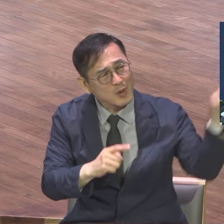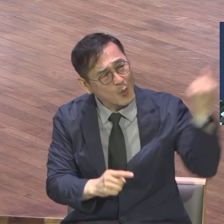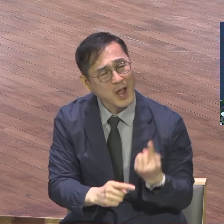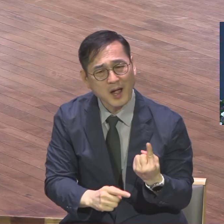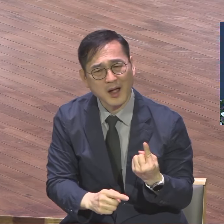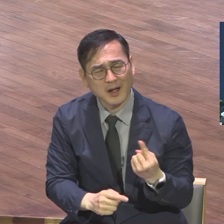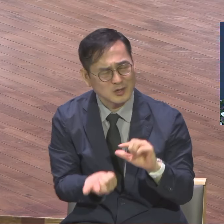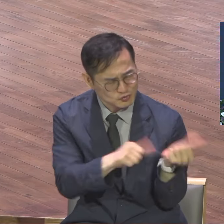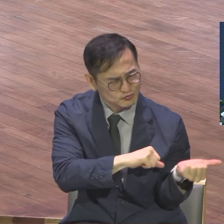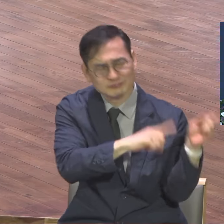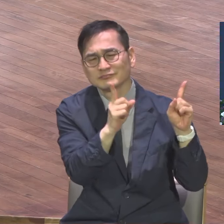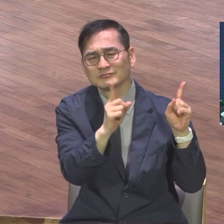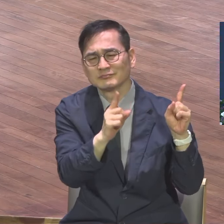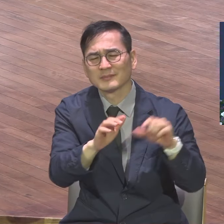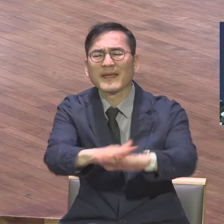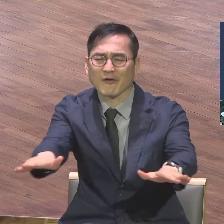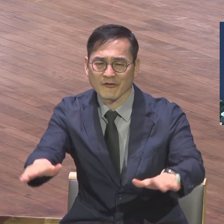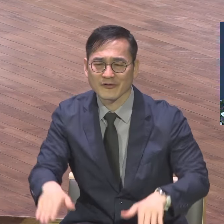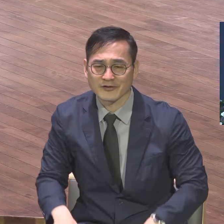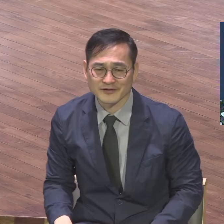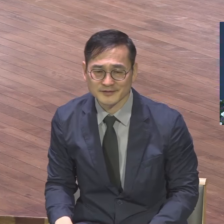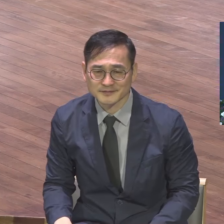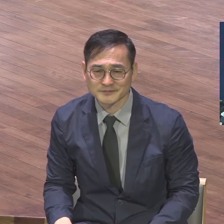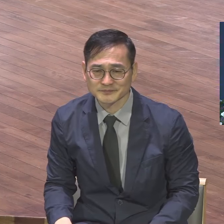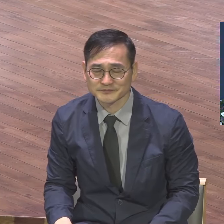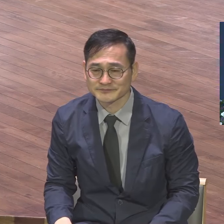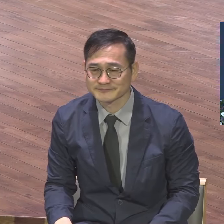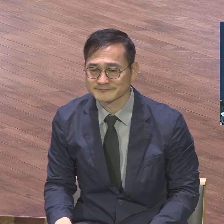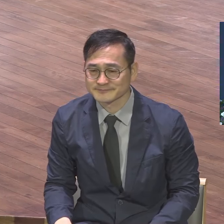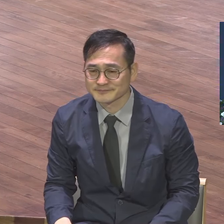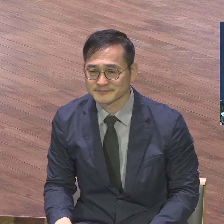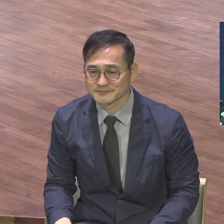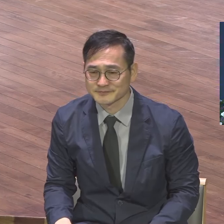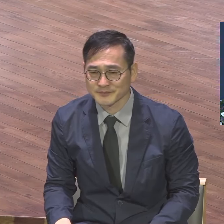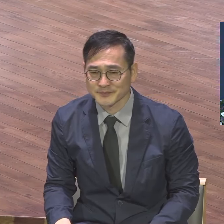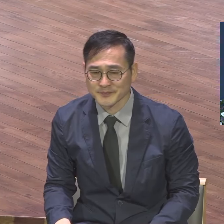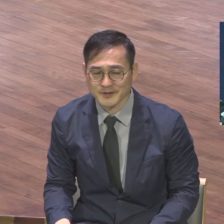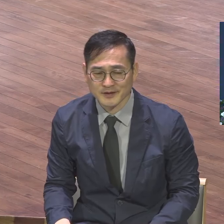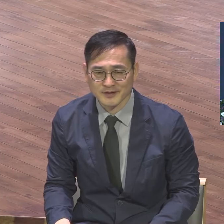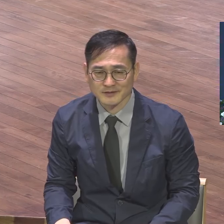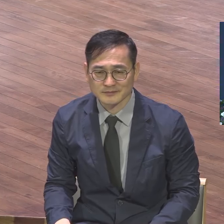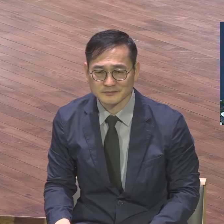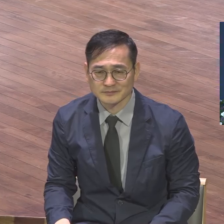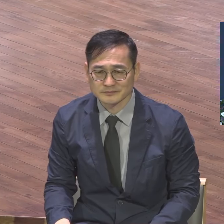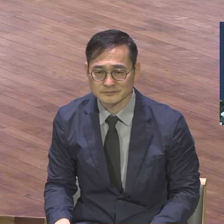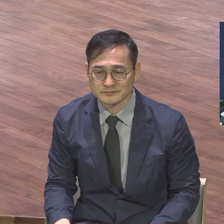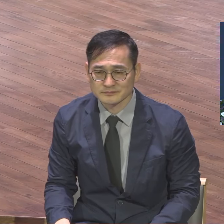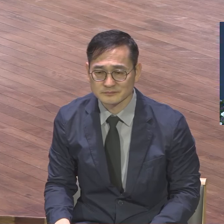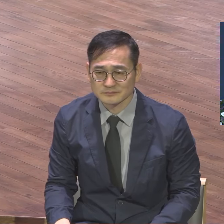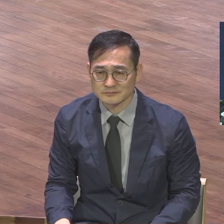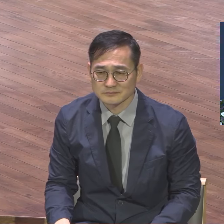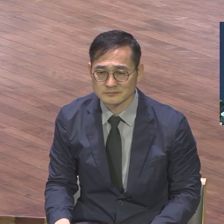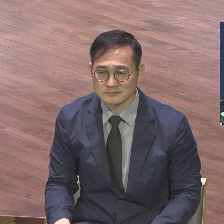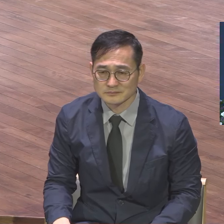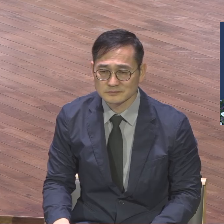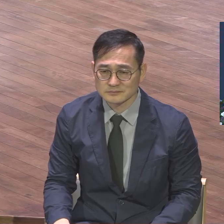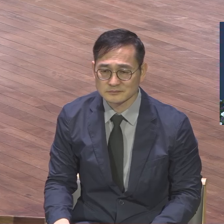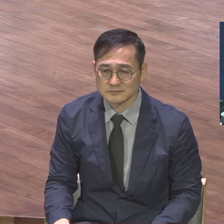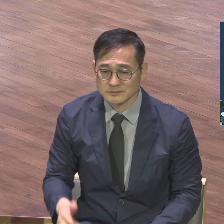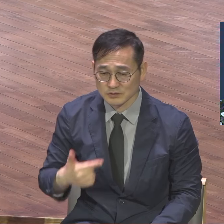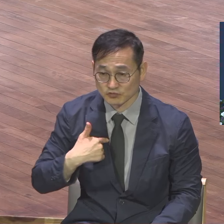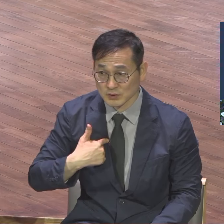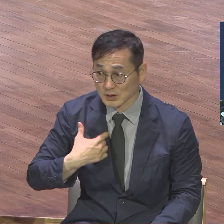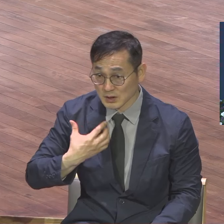해결해 주셨습니다. 우리는 희생제물이 대신 놀라운 값으로 환상할 수 없는 대가로